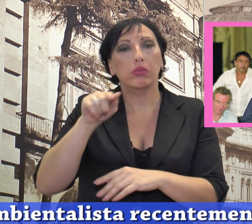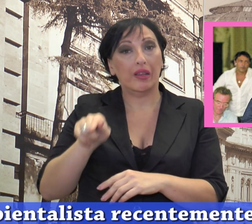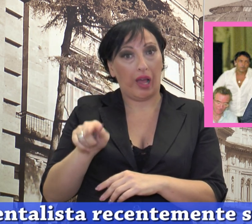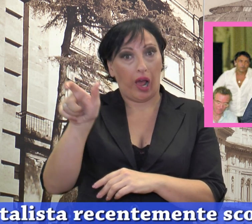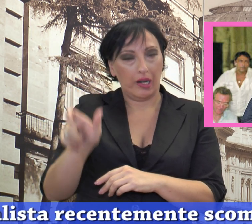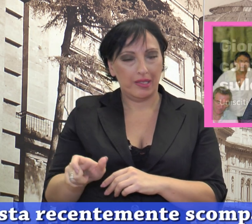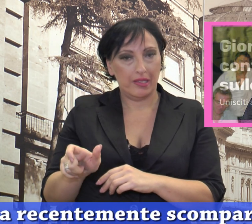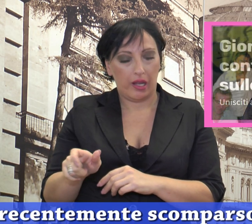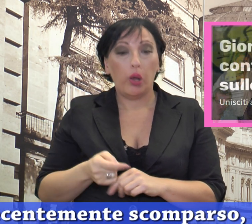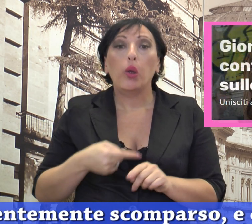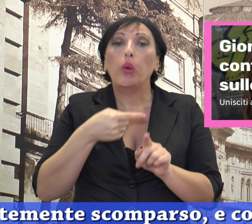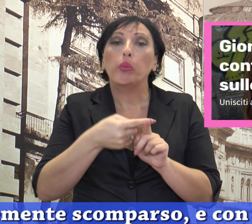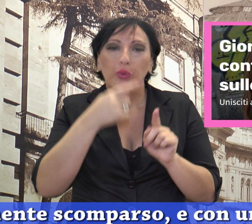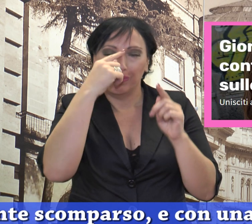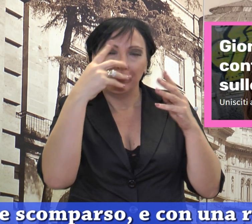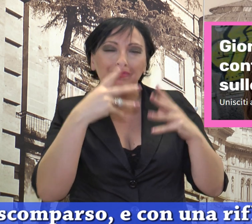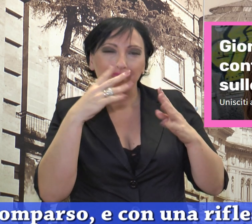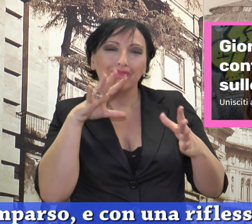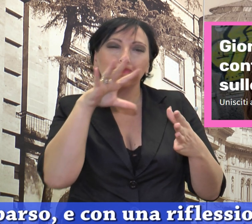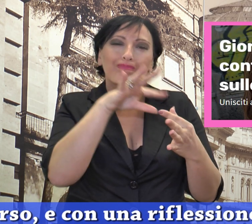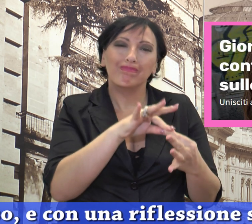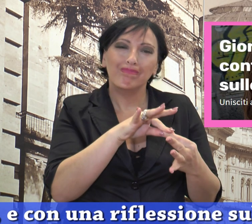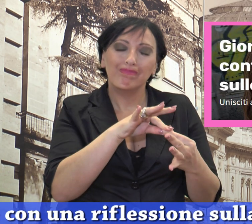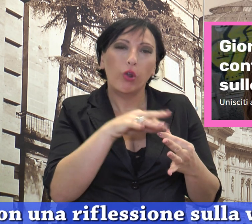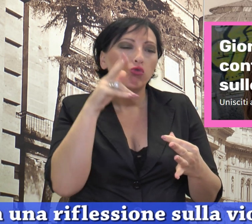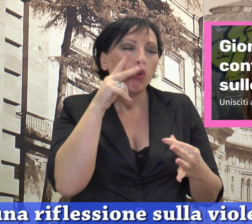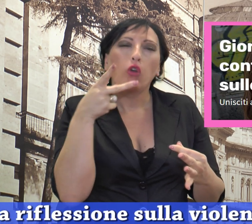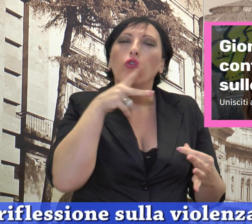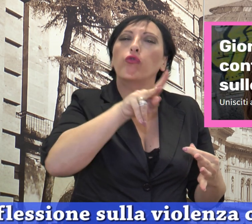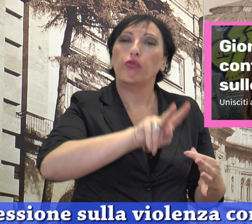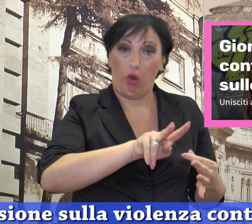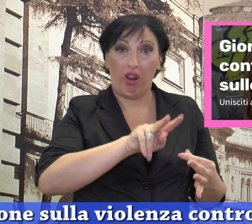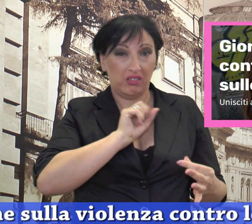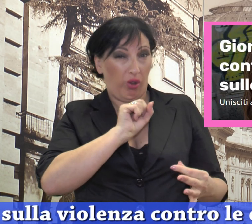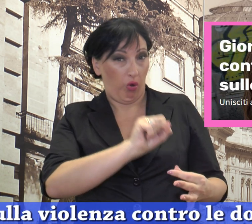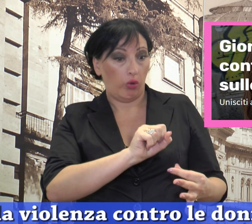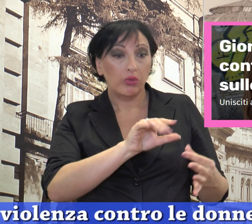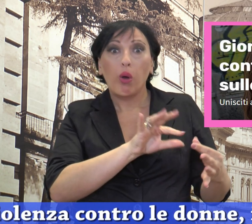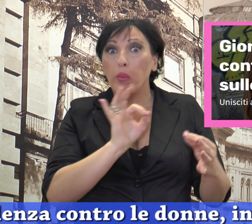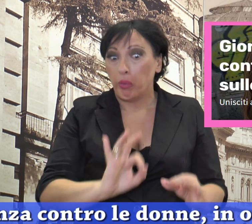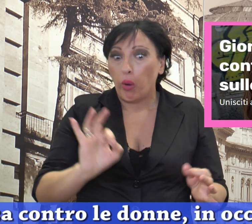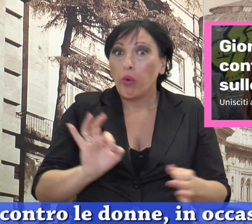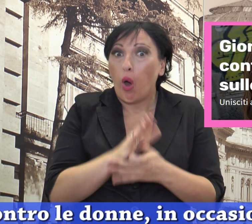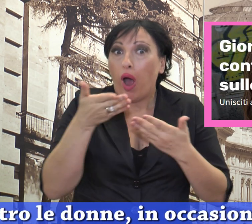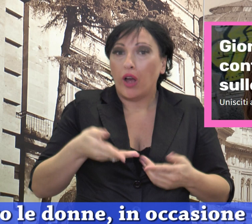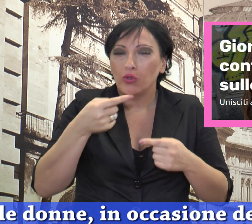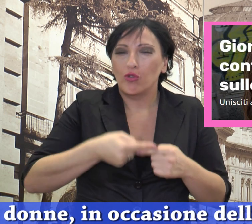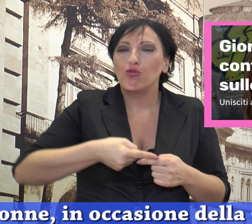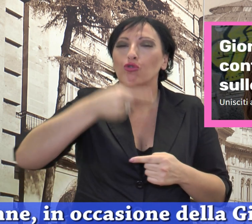e con una riflessione sulla violenza contro le donne, in occasione della giornata internazionale